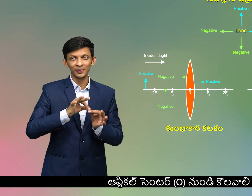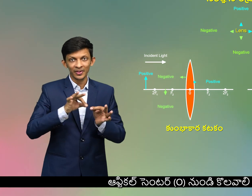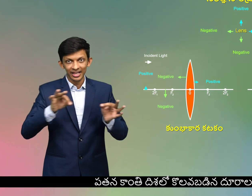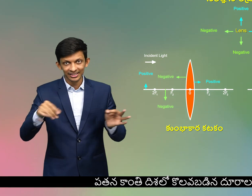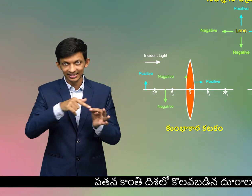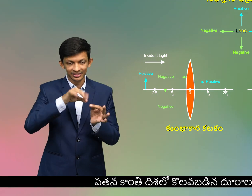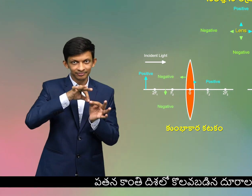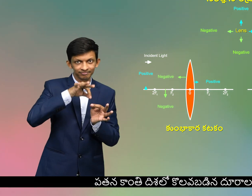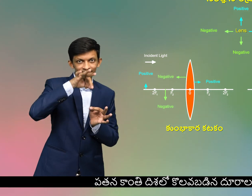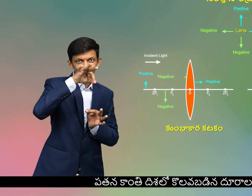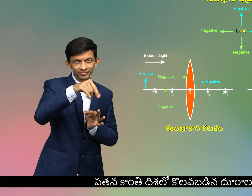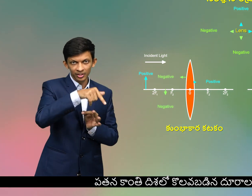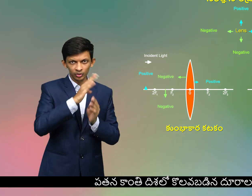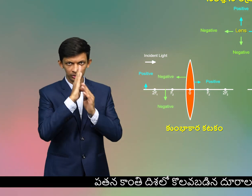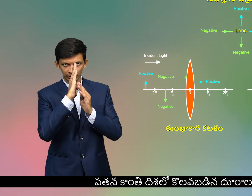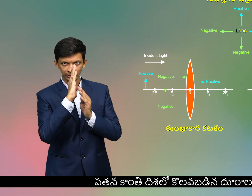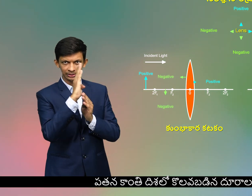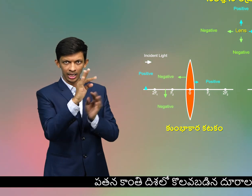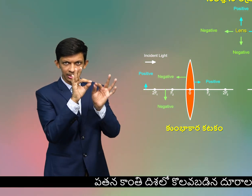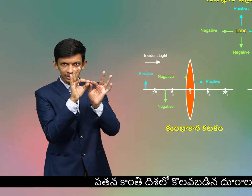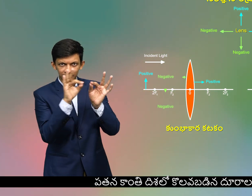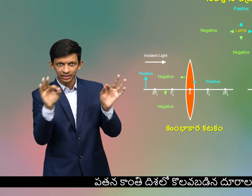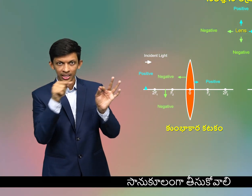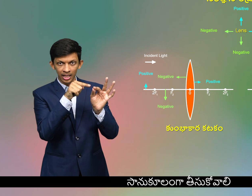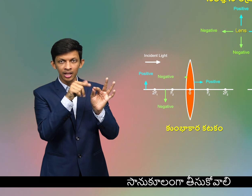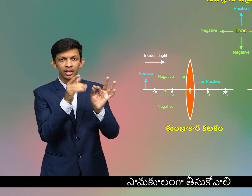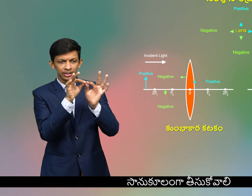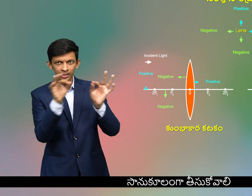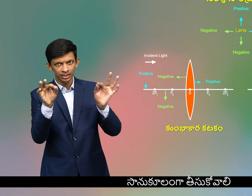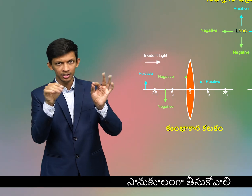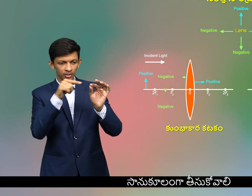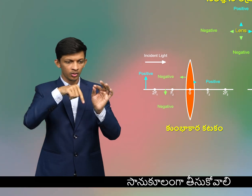పతన కాంతి దిశలో కొలవబడిన దూరాలను సానుకూలంగా తీసుకోవాలి